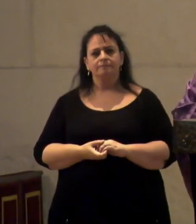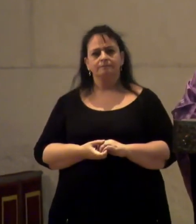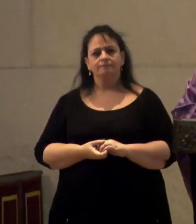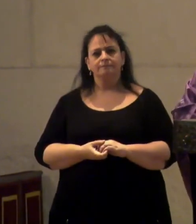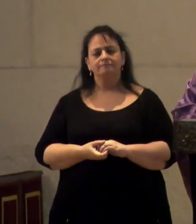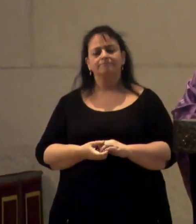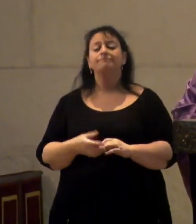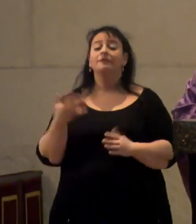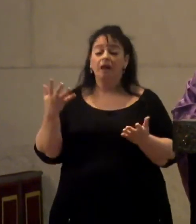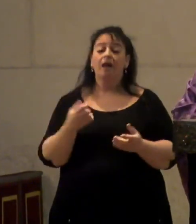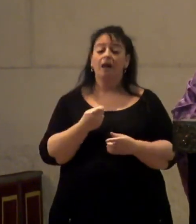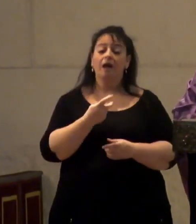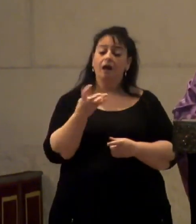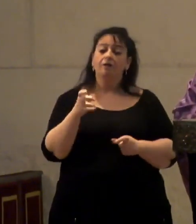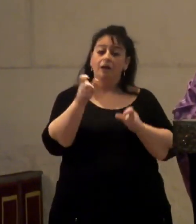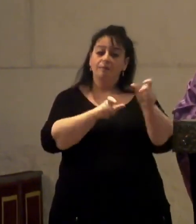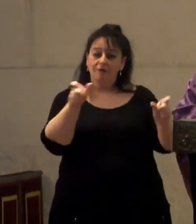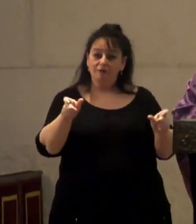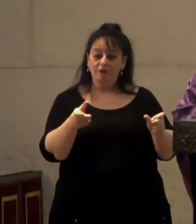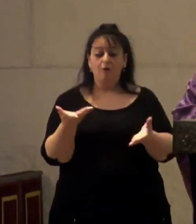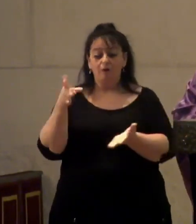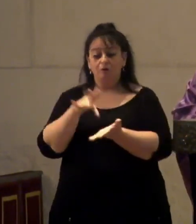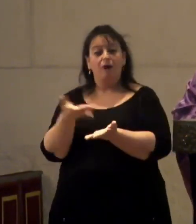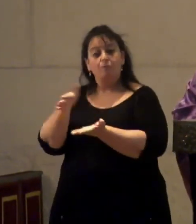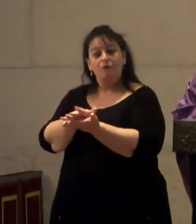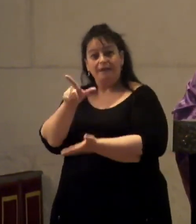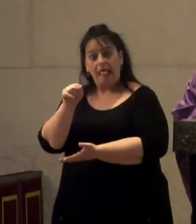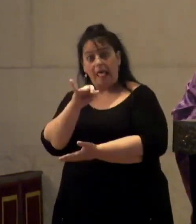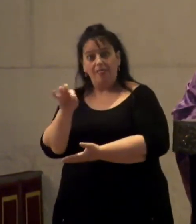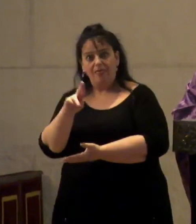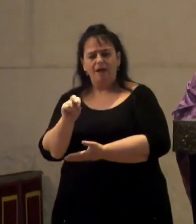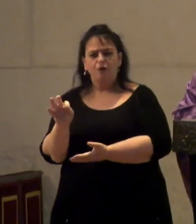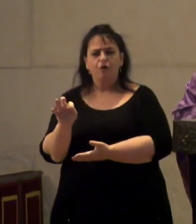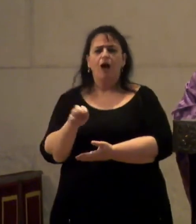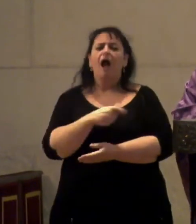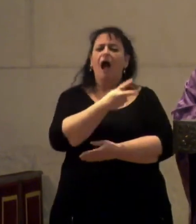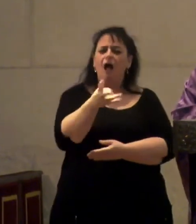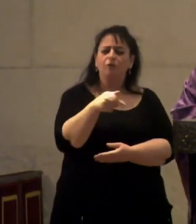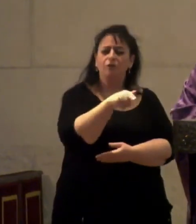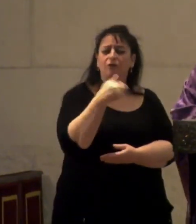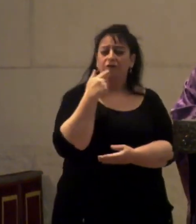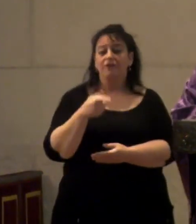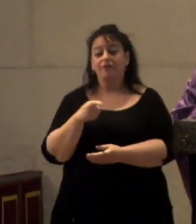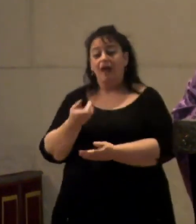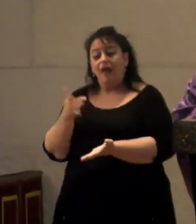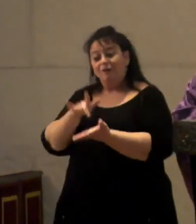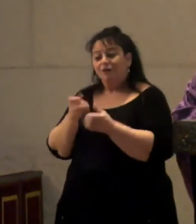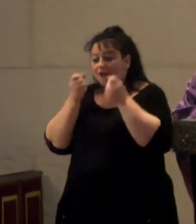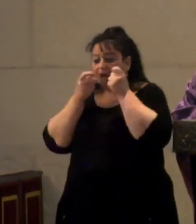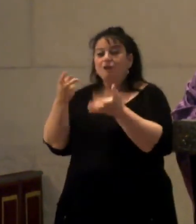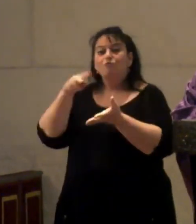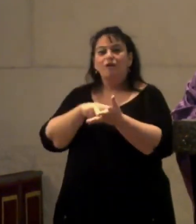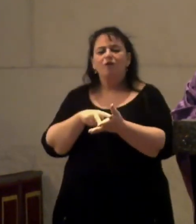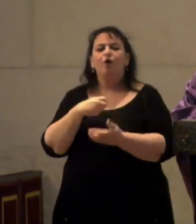Hay quien va a decir en esta muerte de Lázaro que se produce la resurrección del